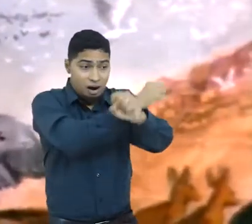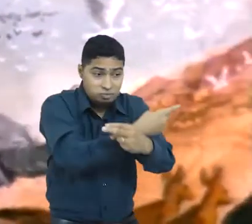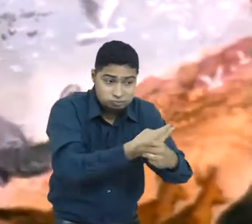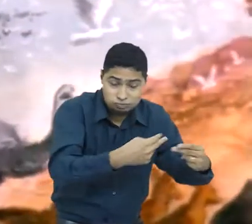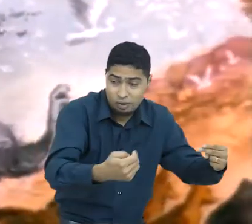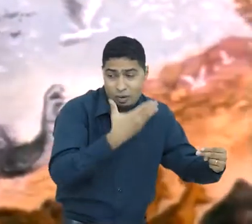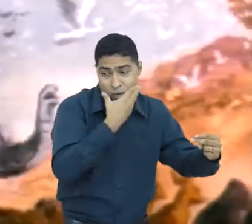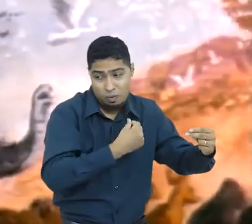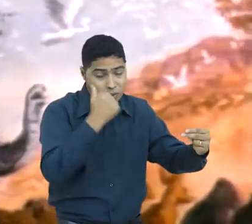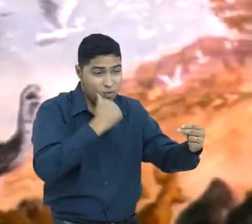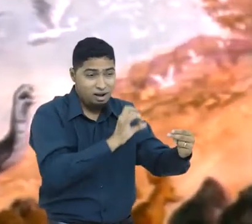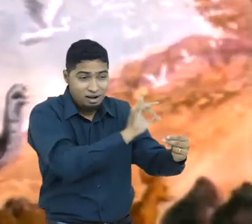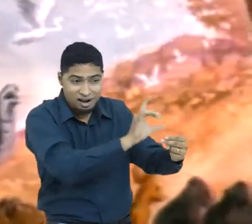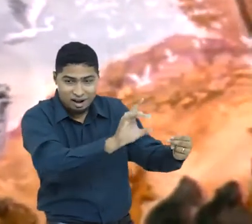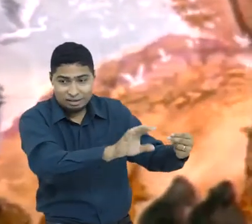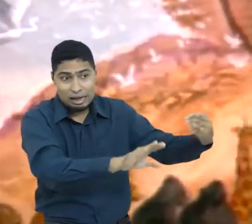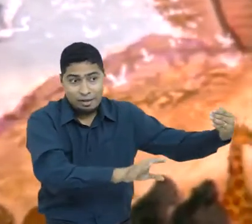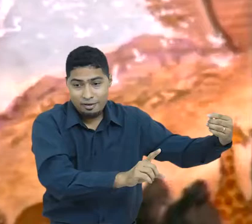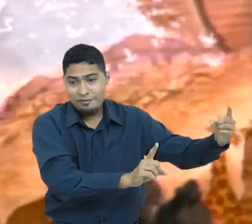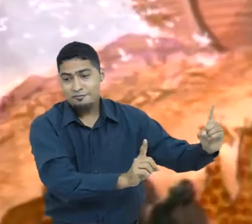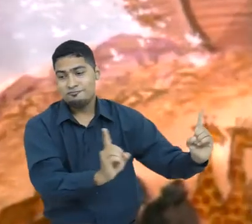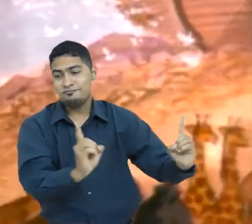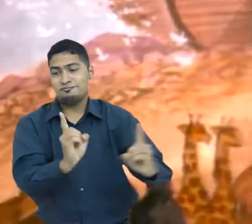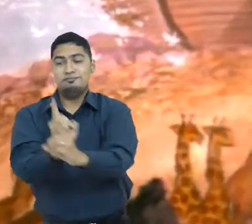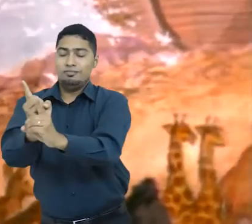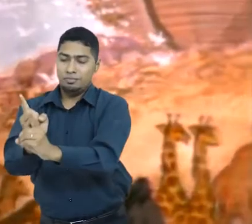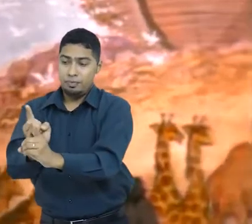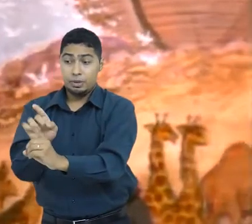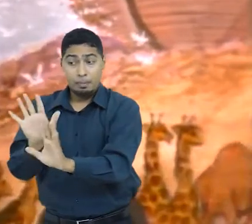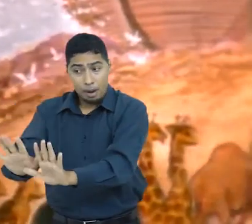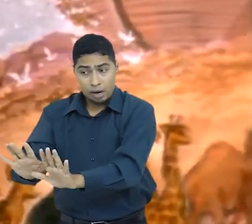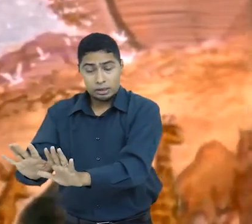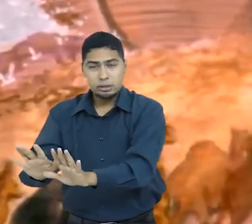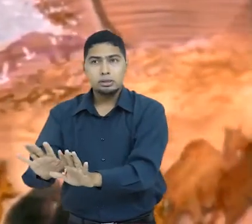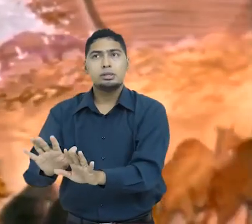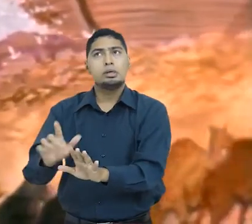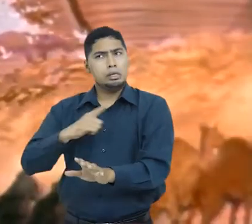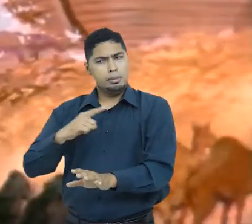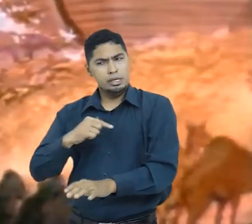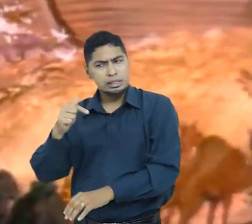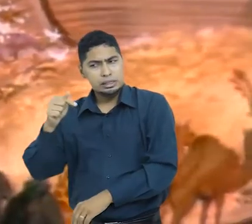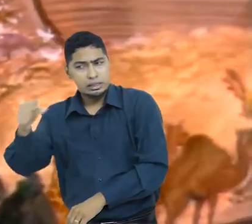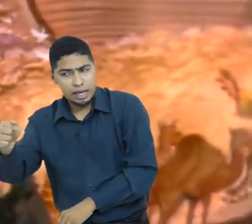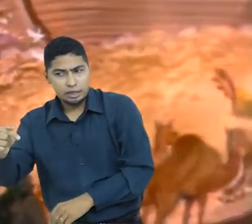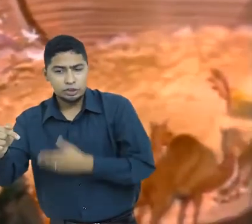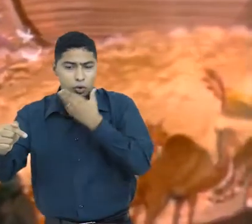cada espécie. Eles virão até você, mas coloque na arca 7 pares dos animais que